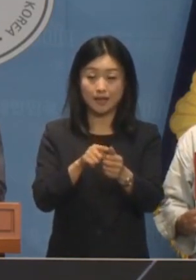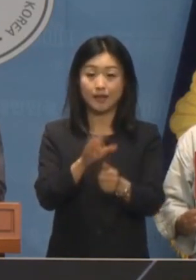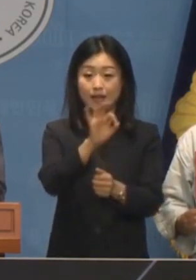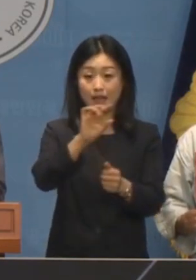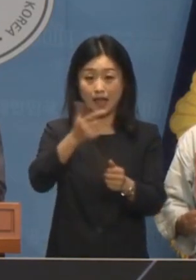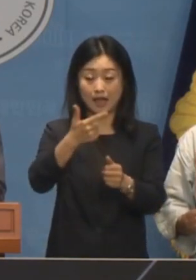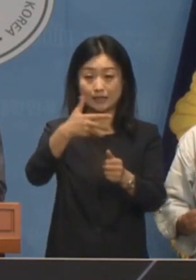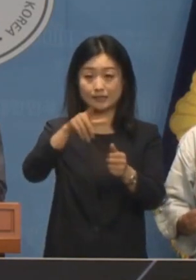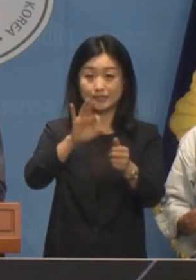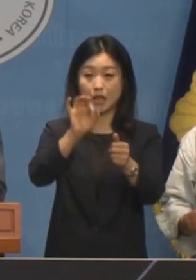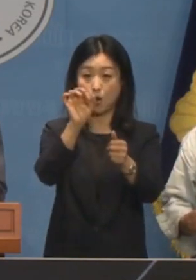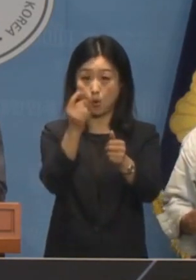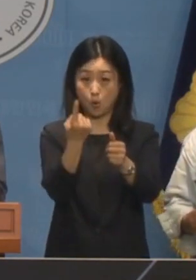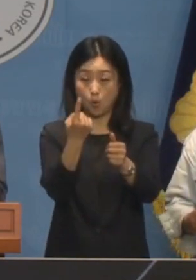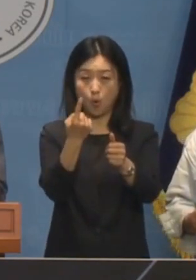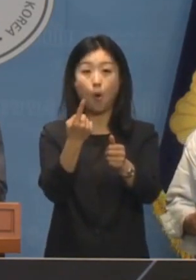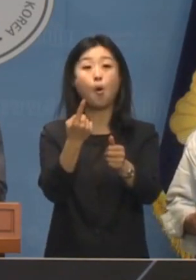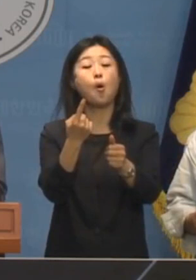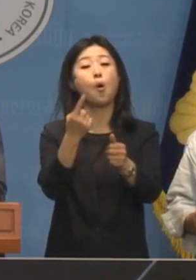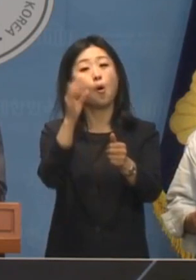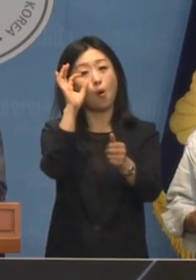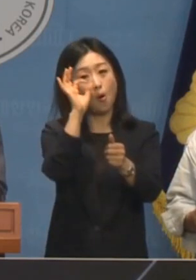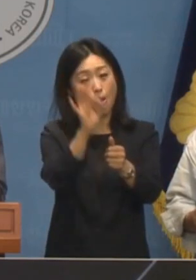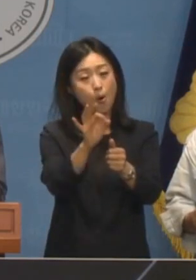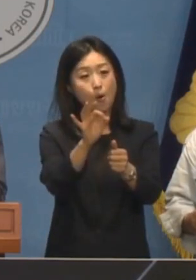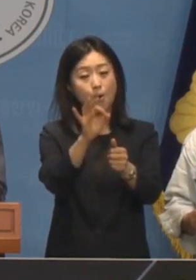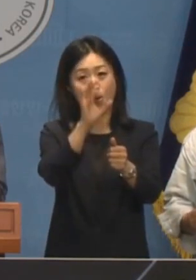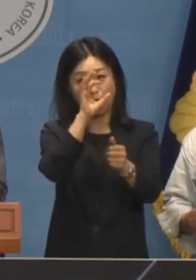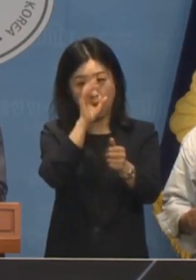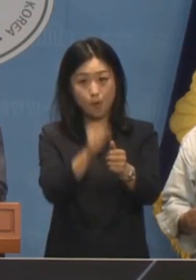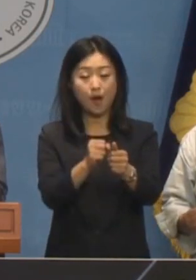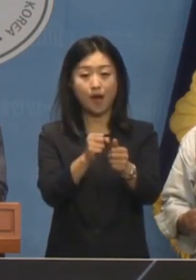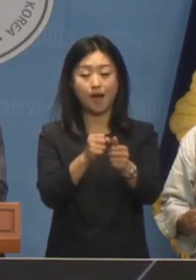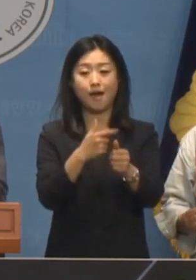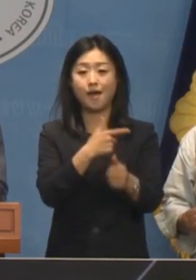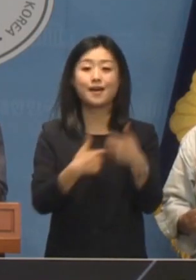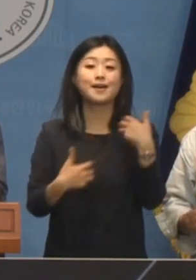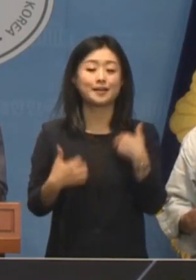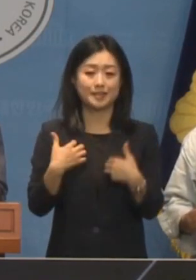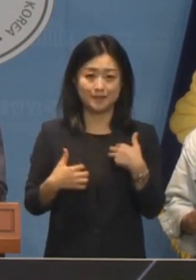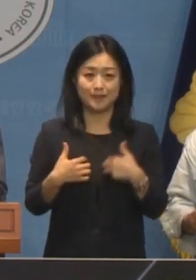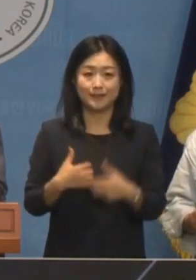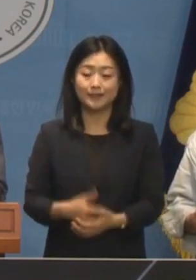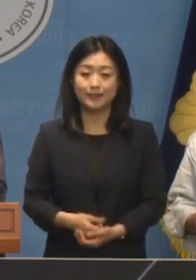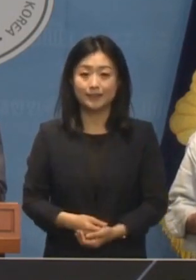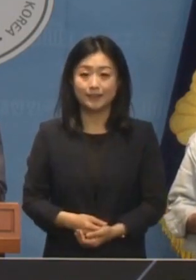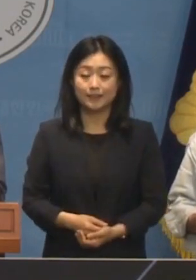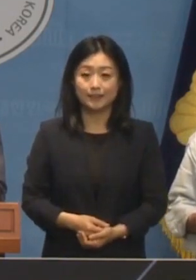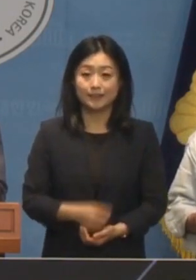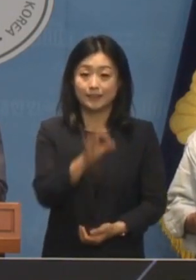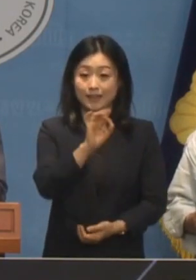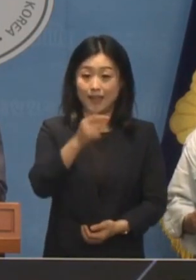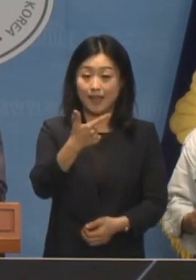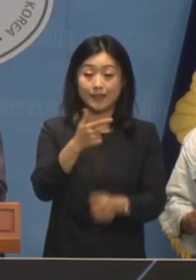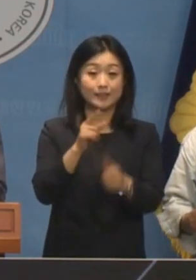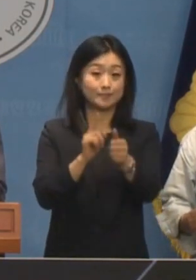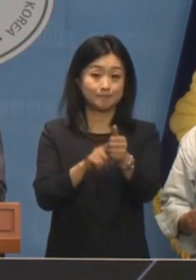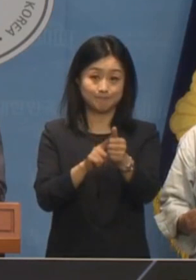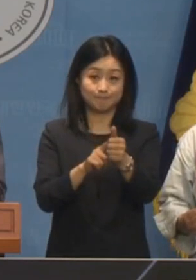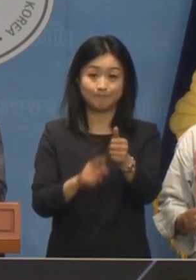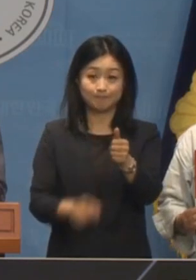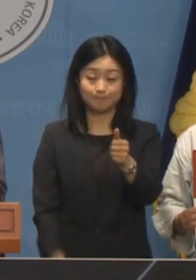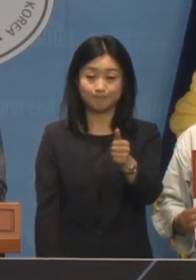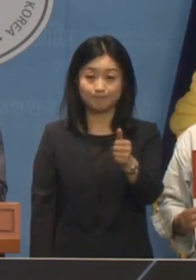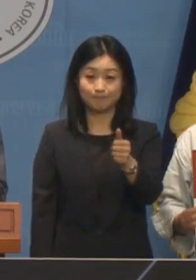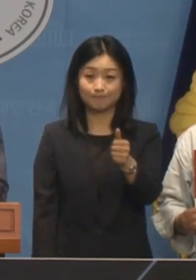것으로 기대되는 적임자가 위원장으로 지명된 것을 매우 다행으로 여긴다. 안창호